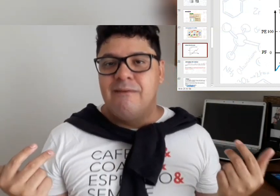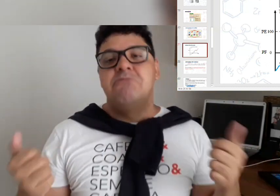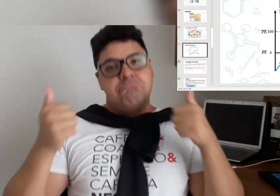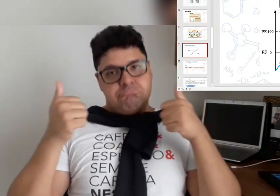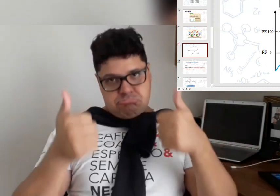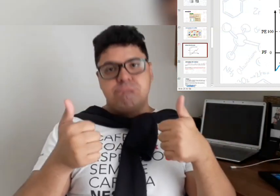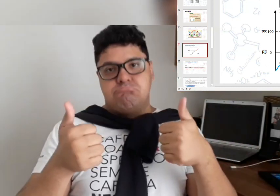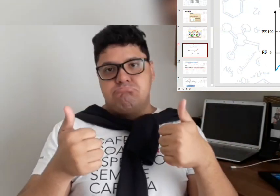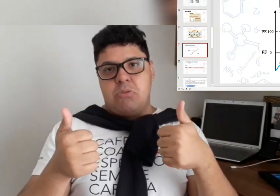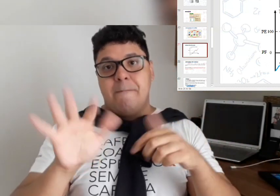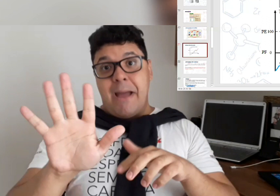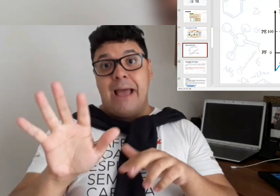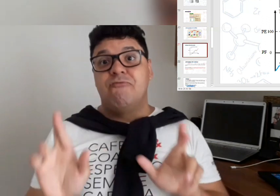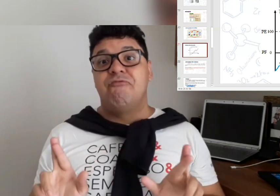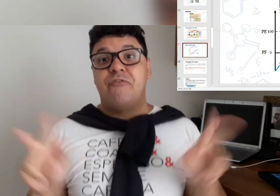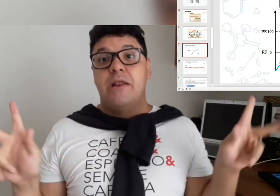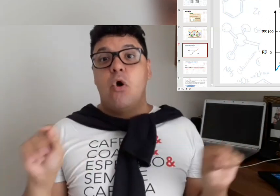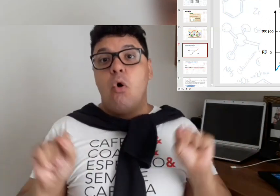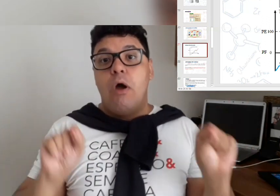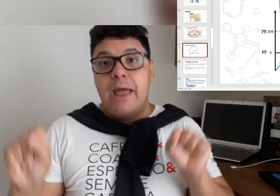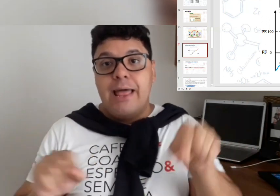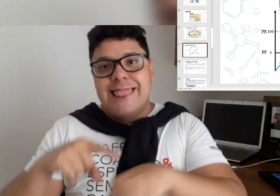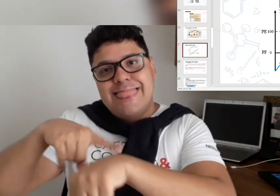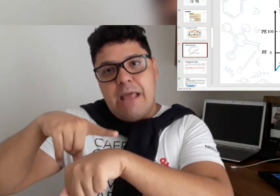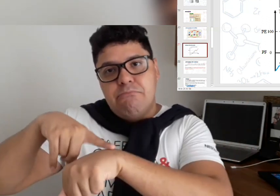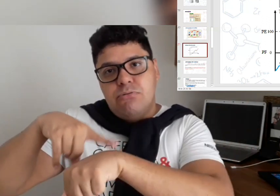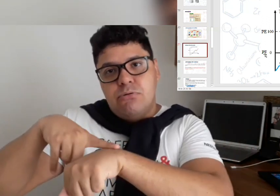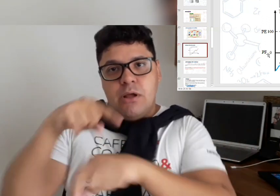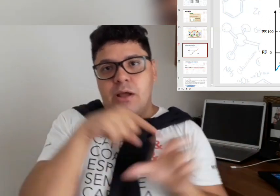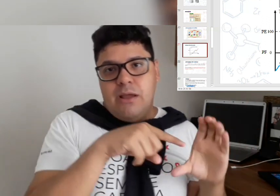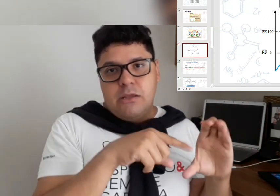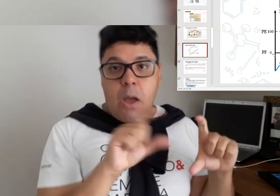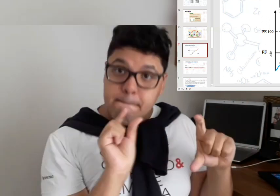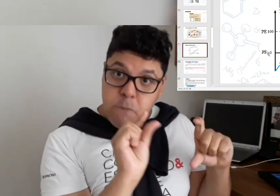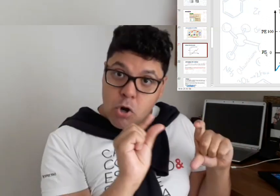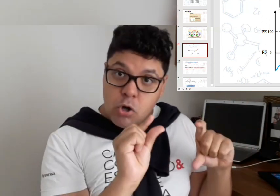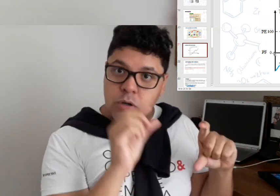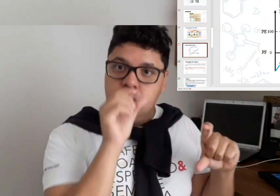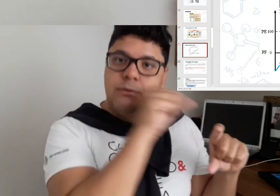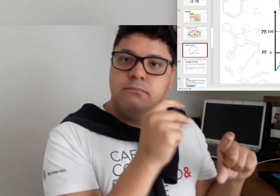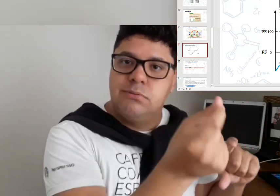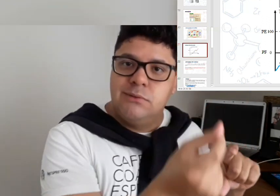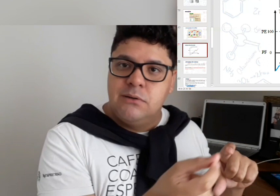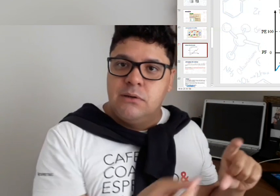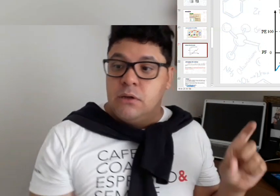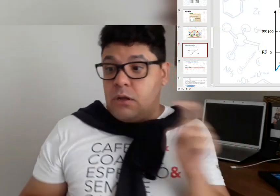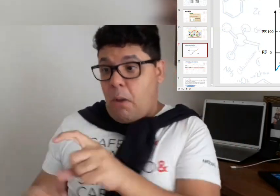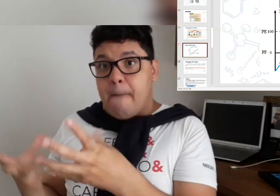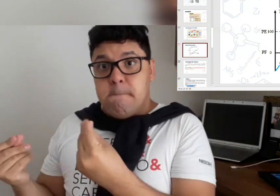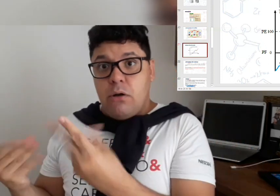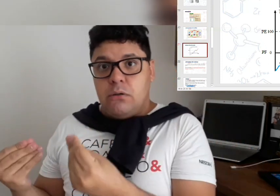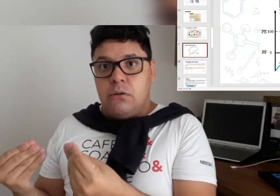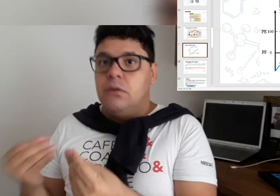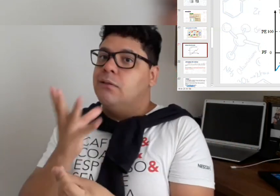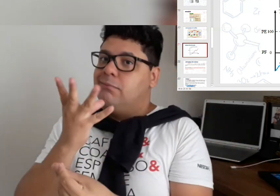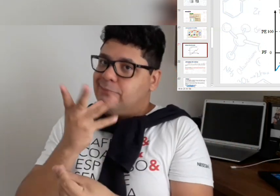em 0 graus. O que vai variar é o tempo que isso vai acontecer, tá? Então, o que é o ponto de fusão? É a temperatura em